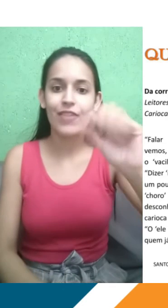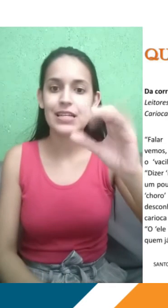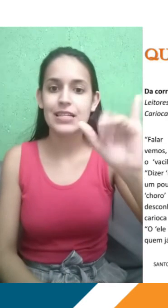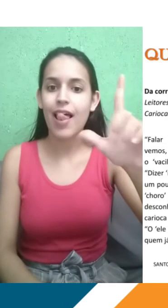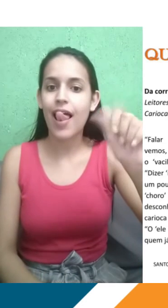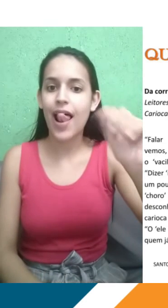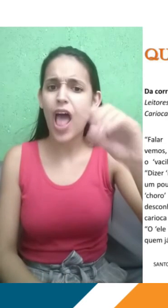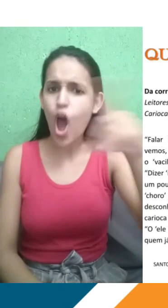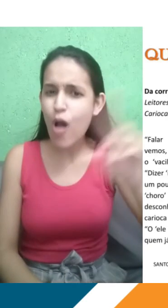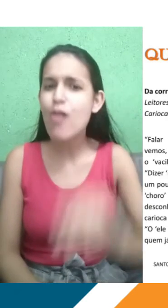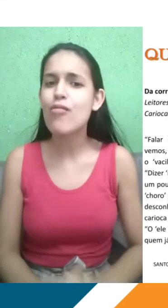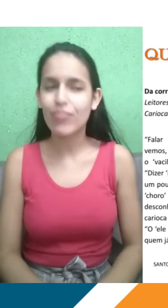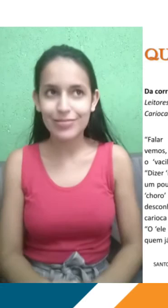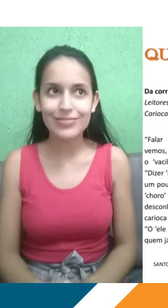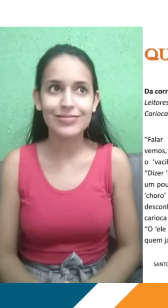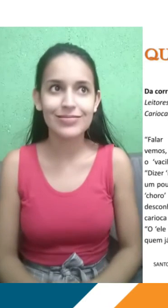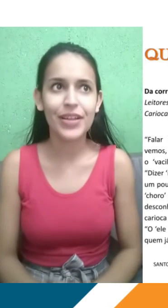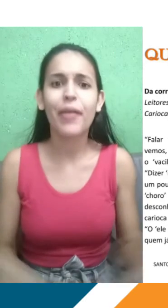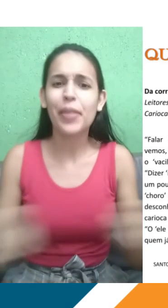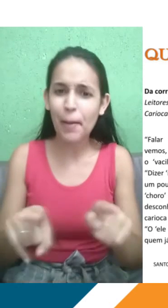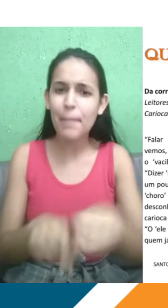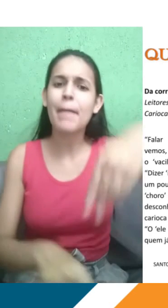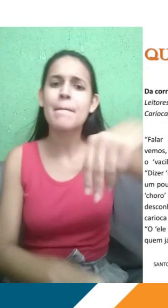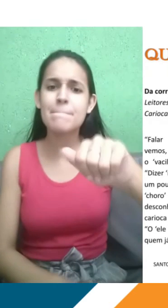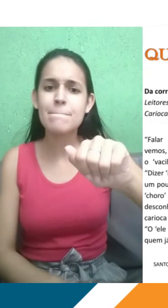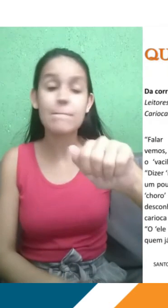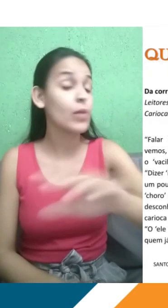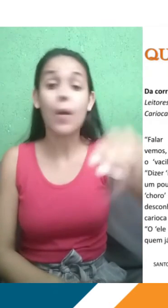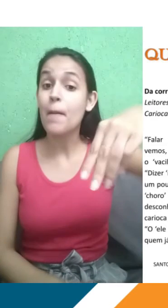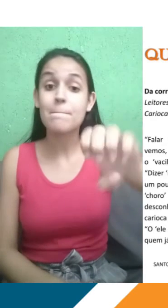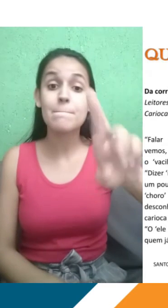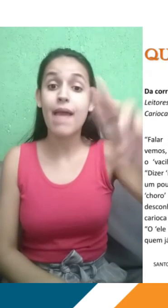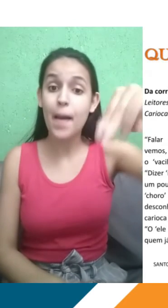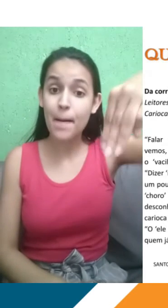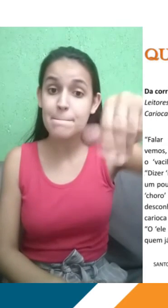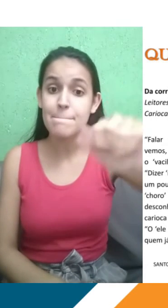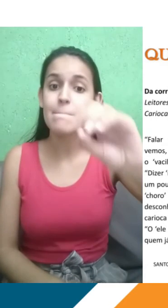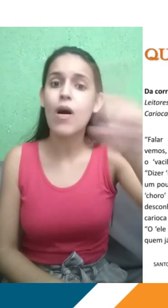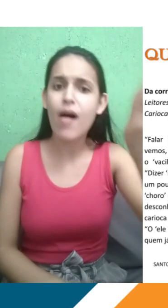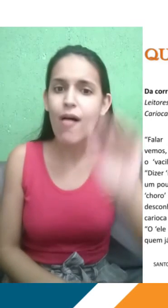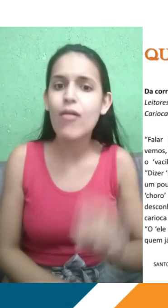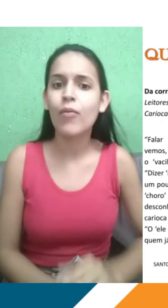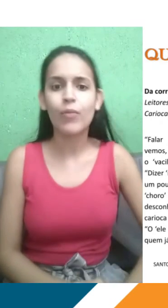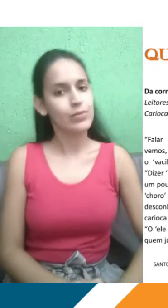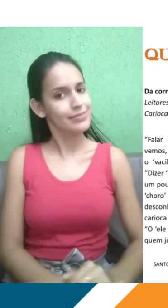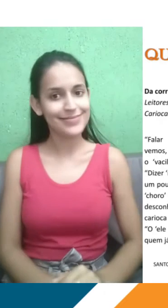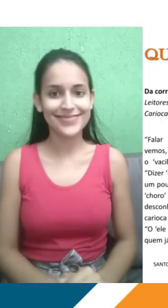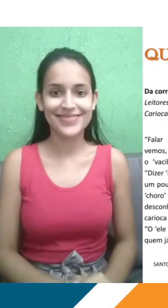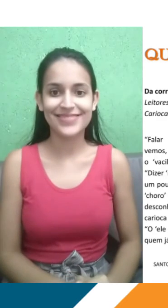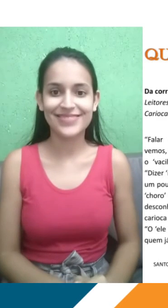de querido é um carinho inventado pelo carioca para tratar bem quem ainda não se conhece